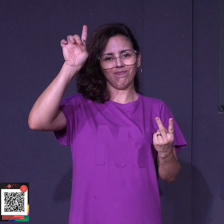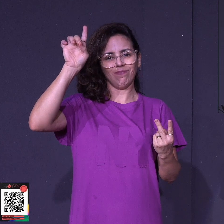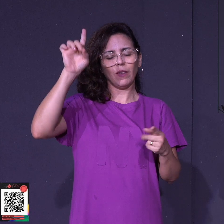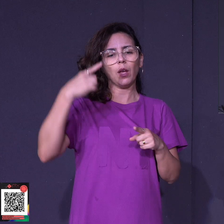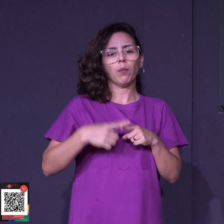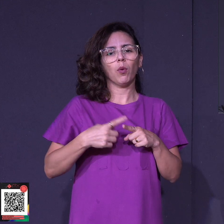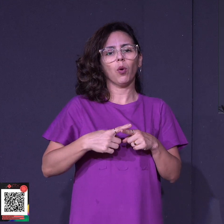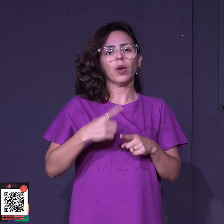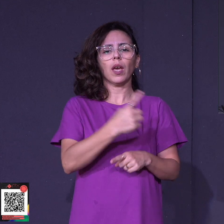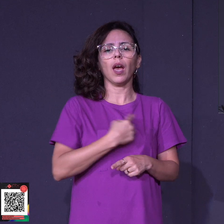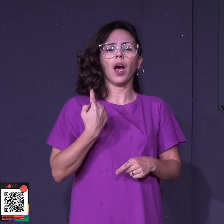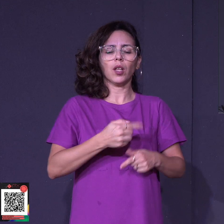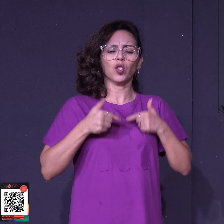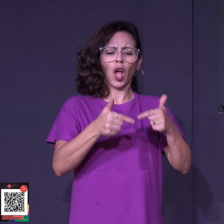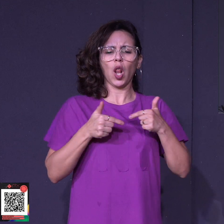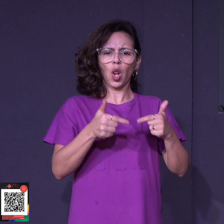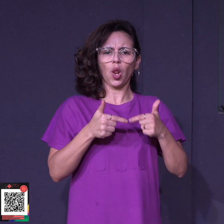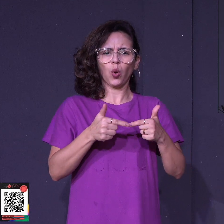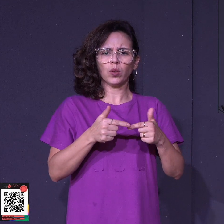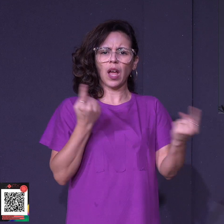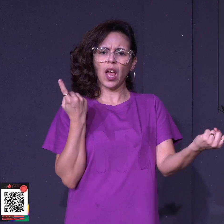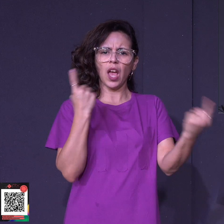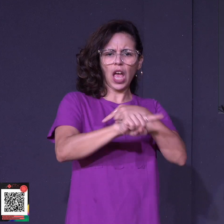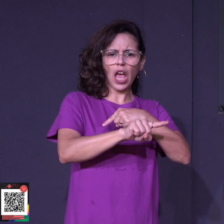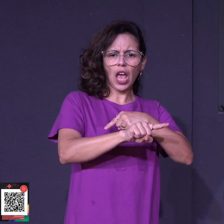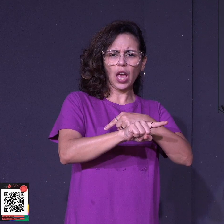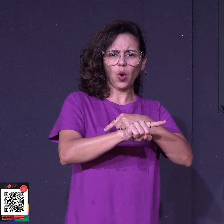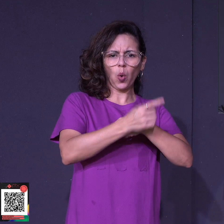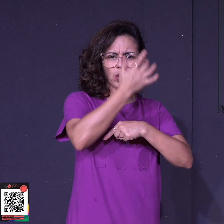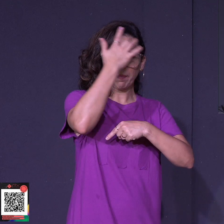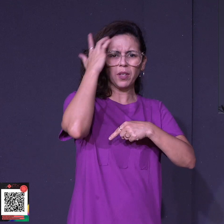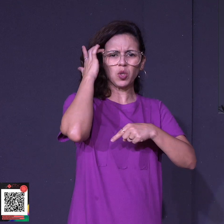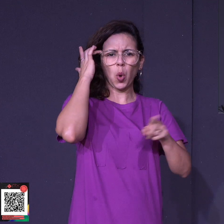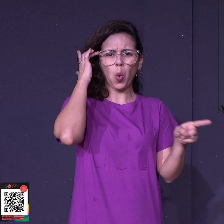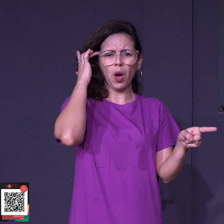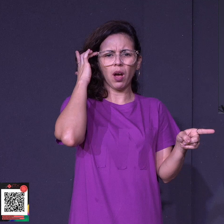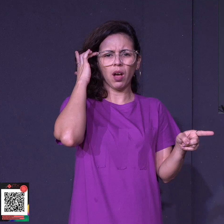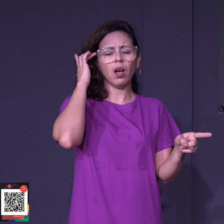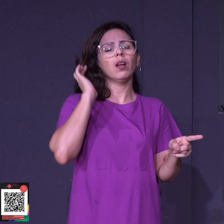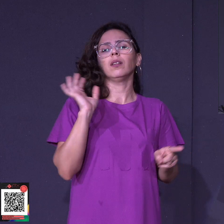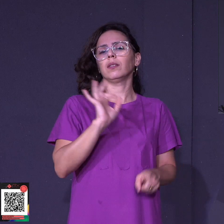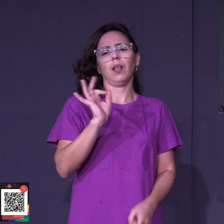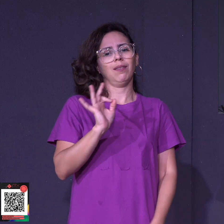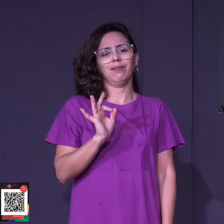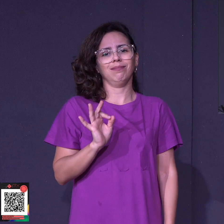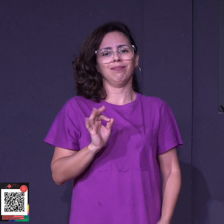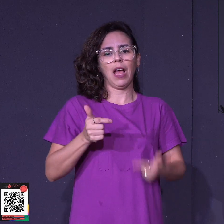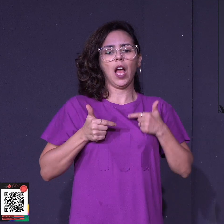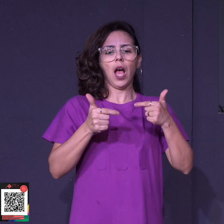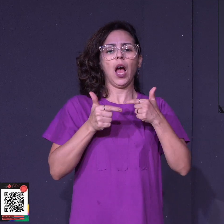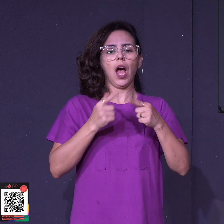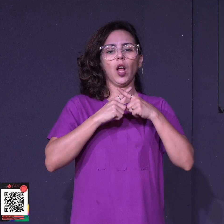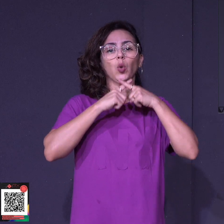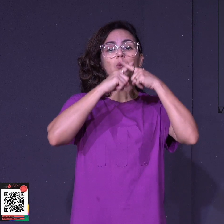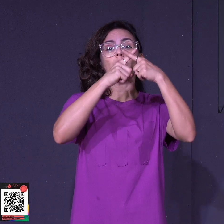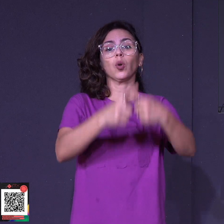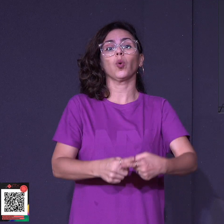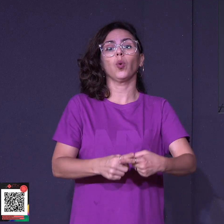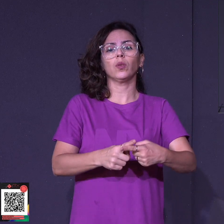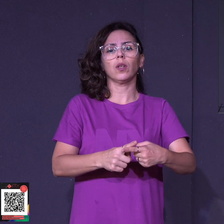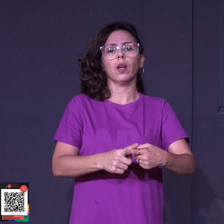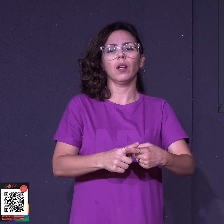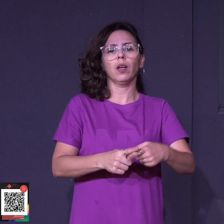potestades, contra as autoridades que se movem no mundo espiritual. Me acompanhe nesse